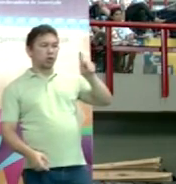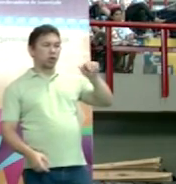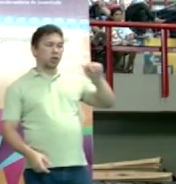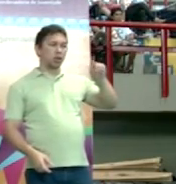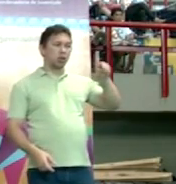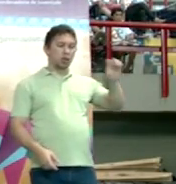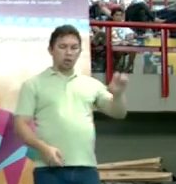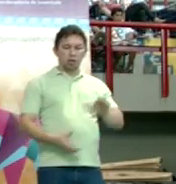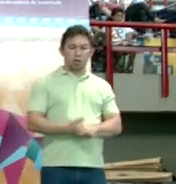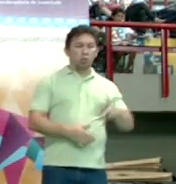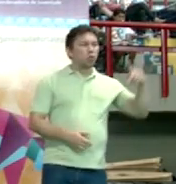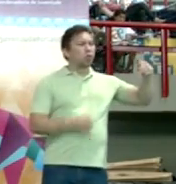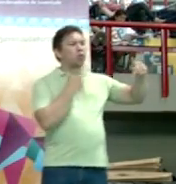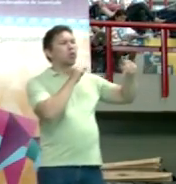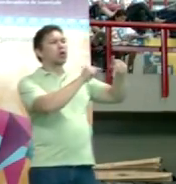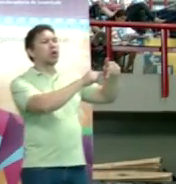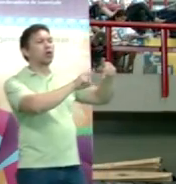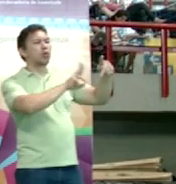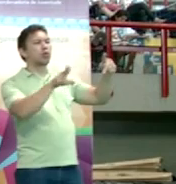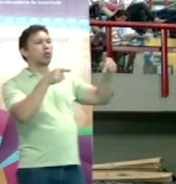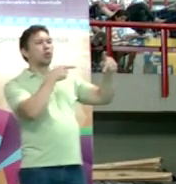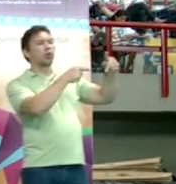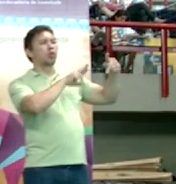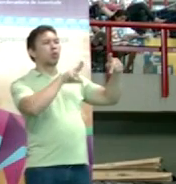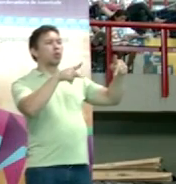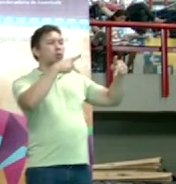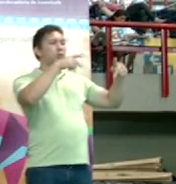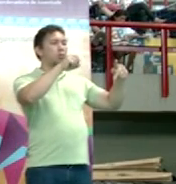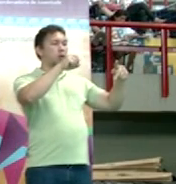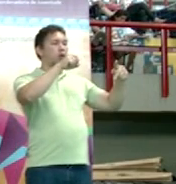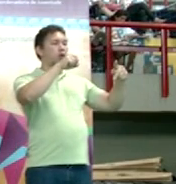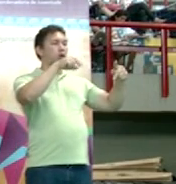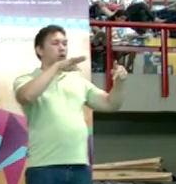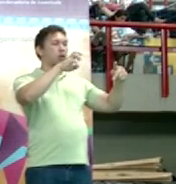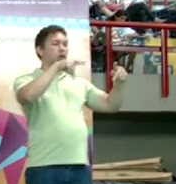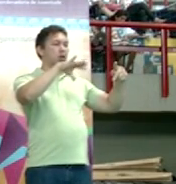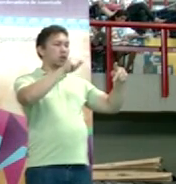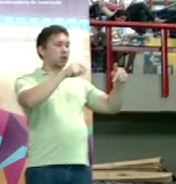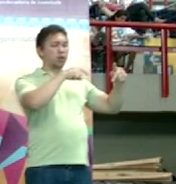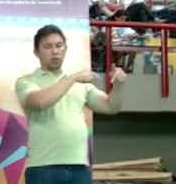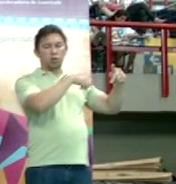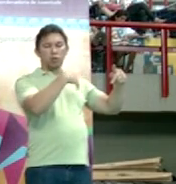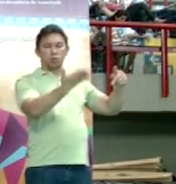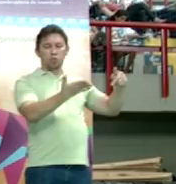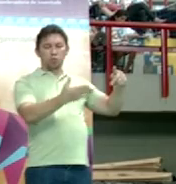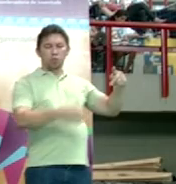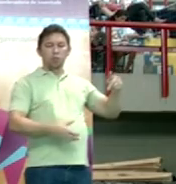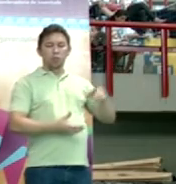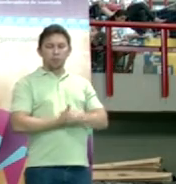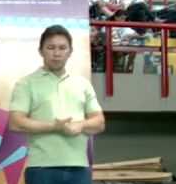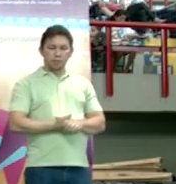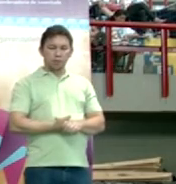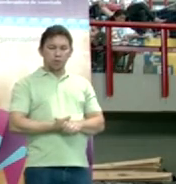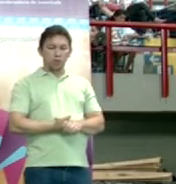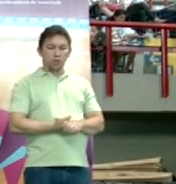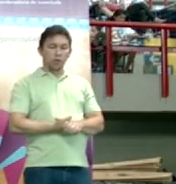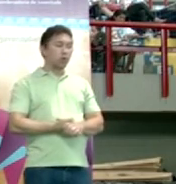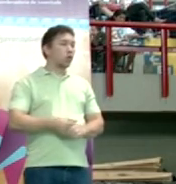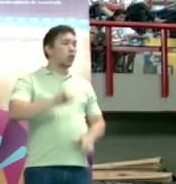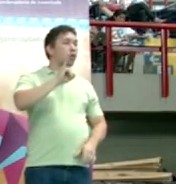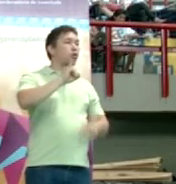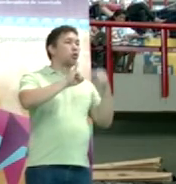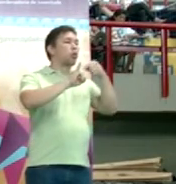P? Falem. Potência, unidade de potência, watt. O que é o I?